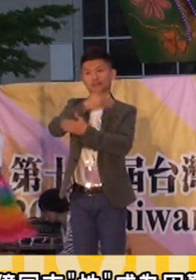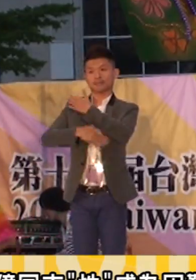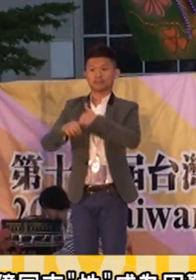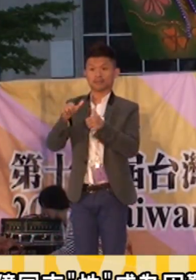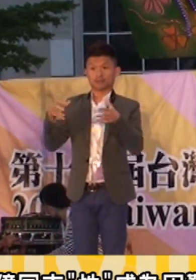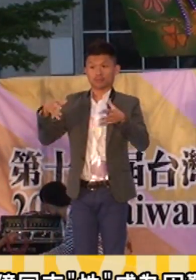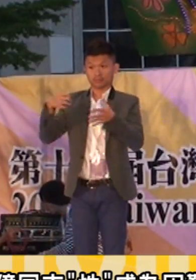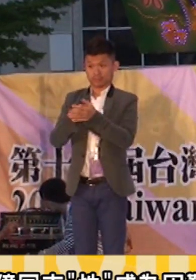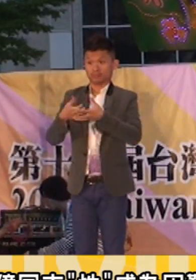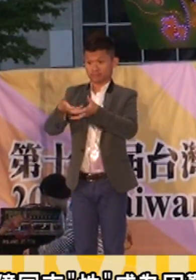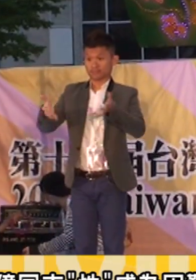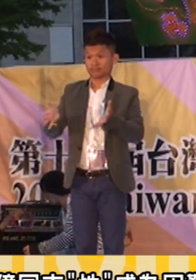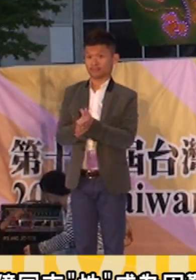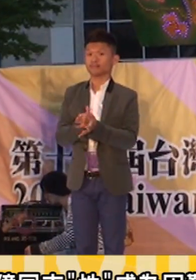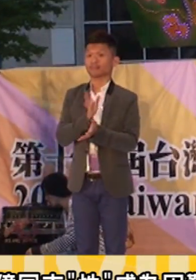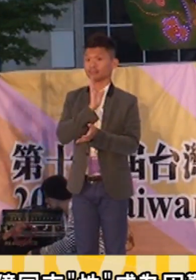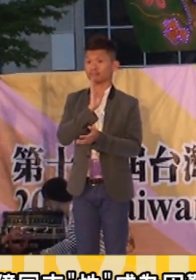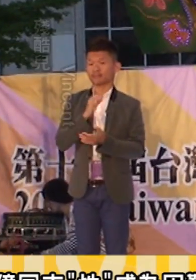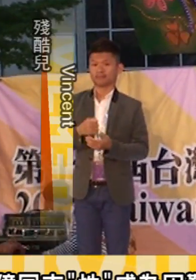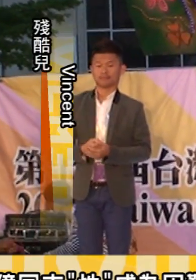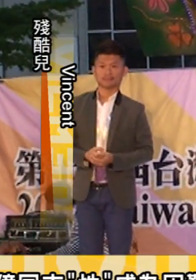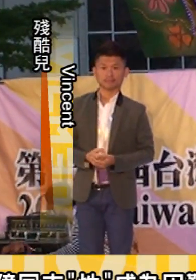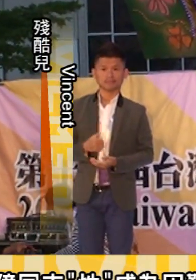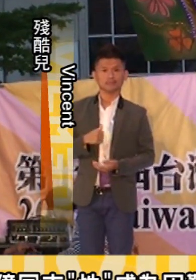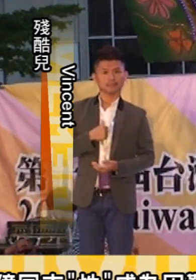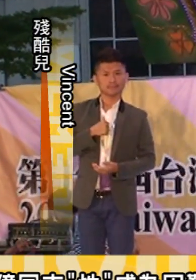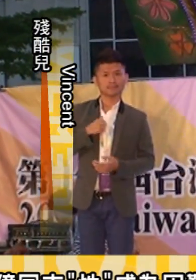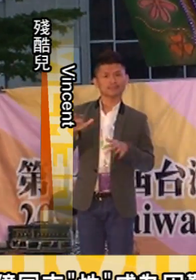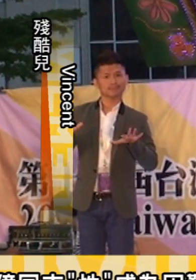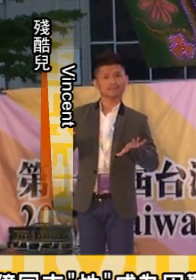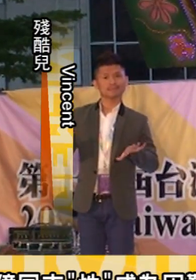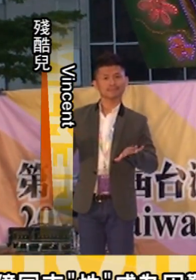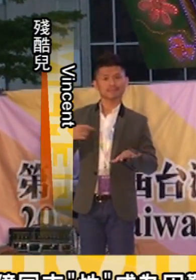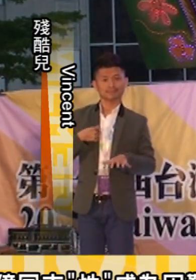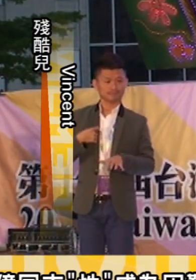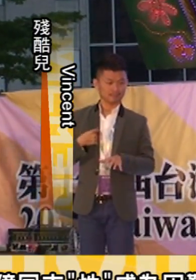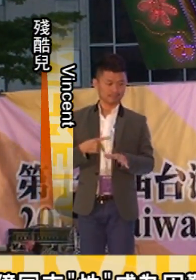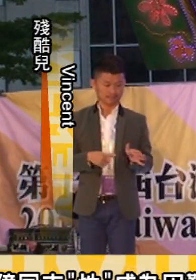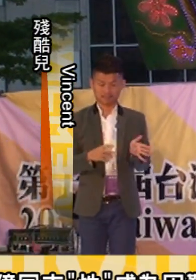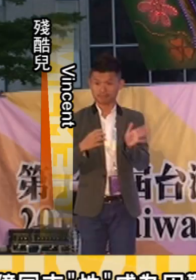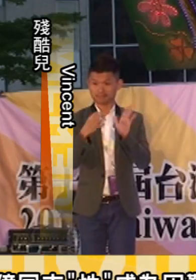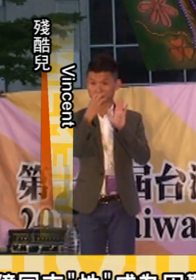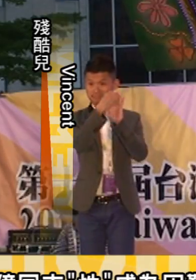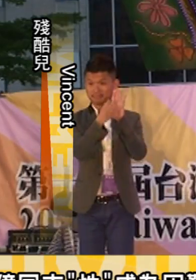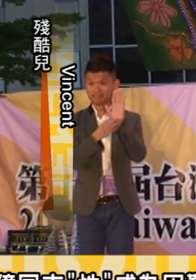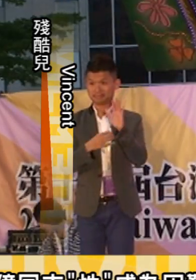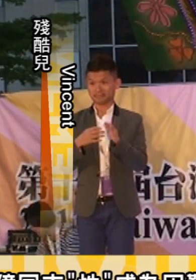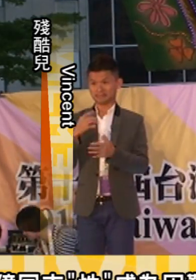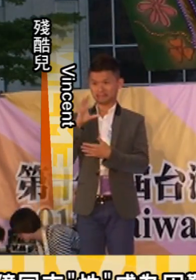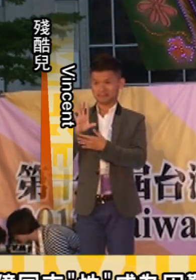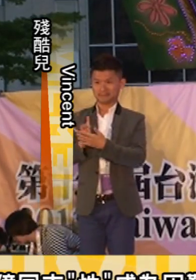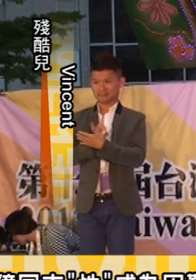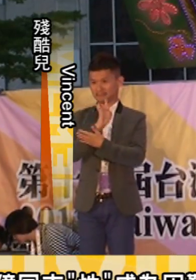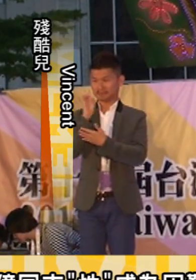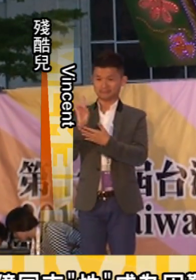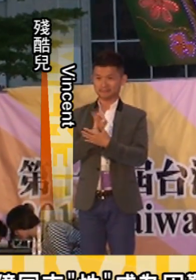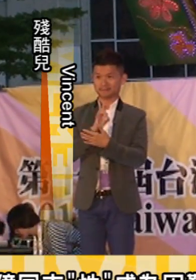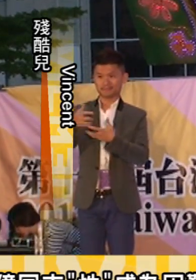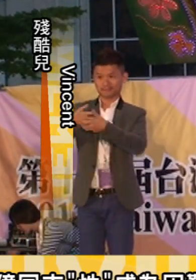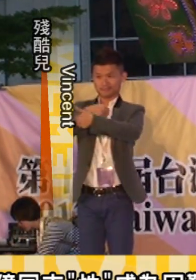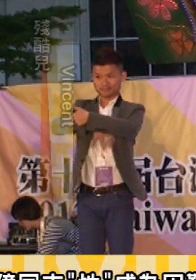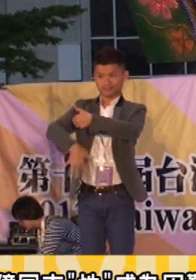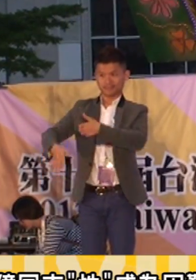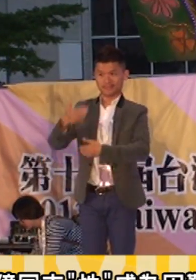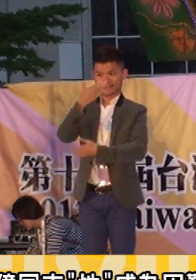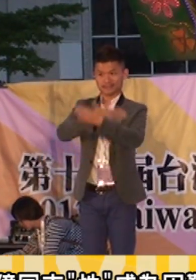志团体。其实今天我为什么用说邪教组织残酷